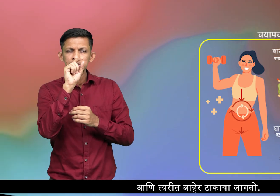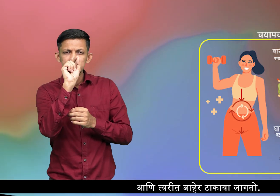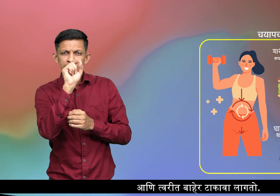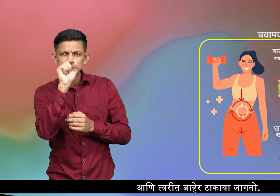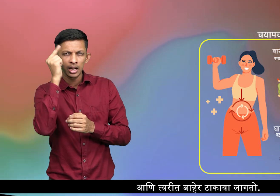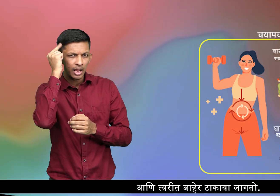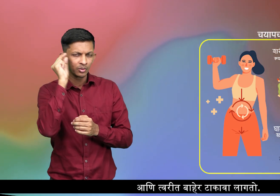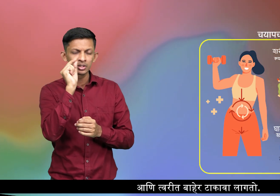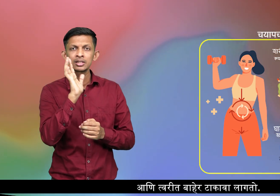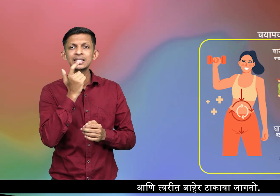टाकावा लागतो.